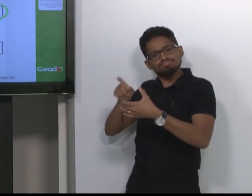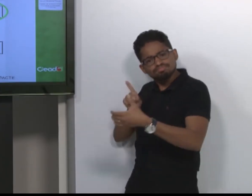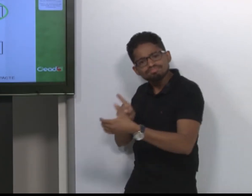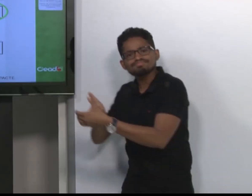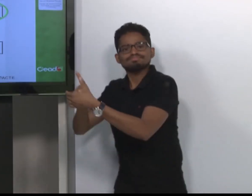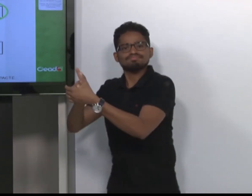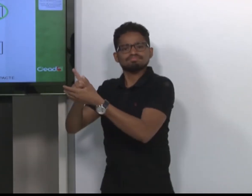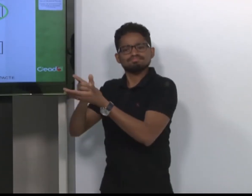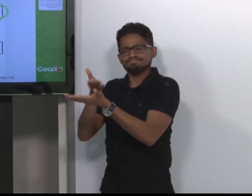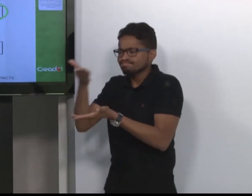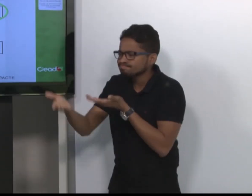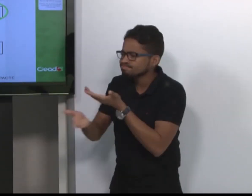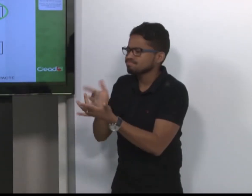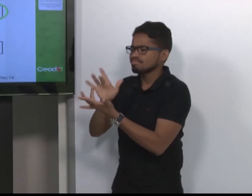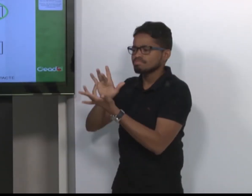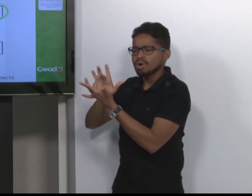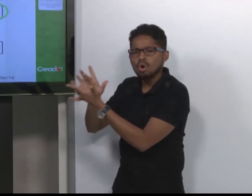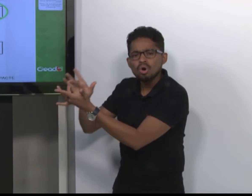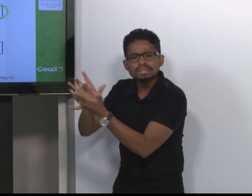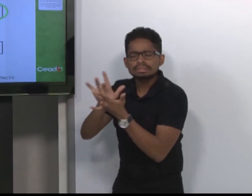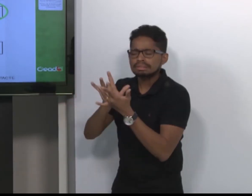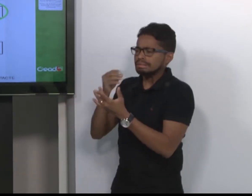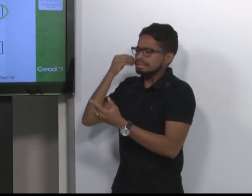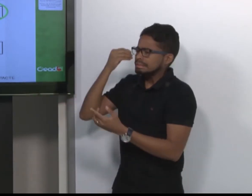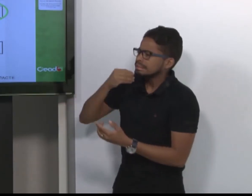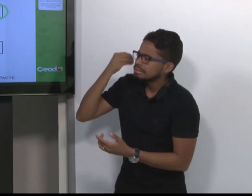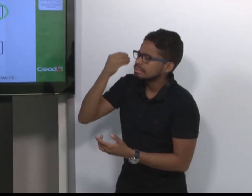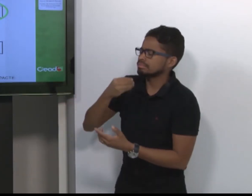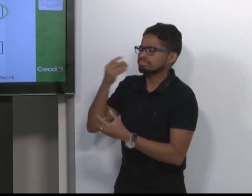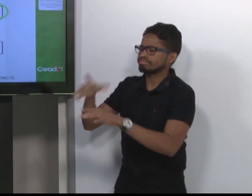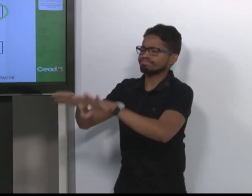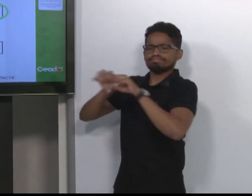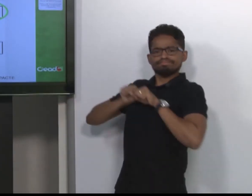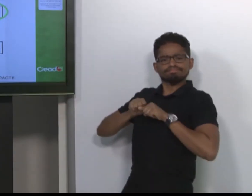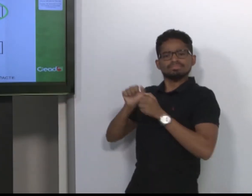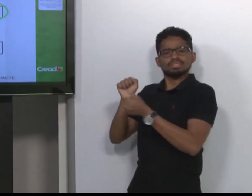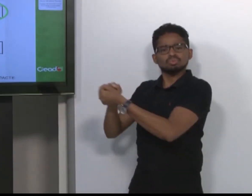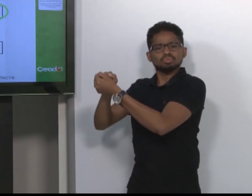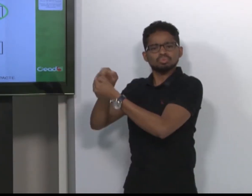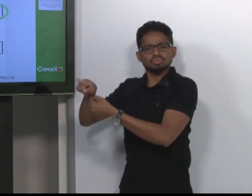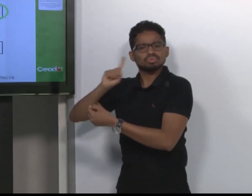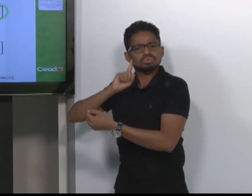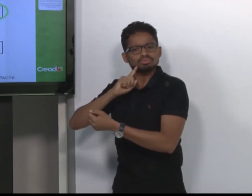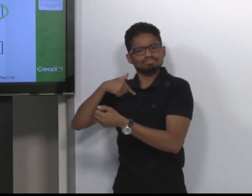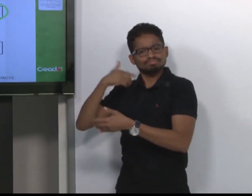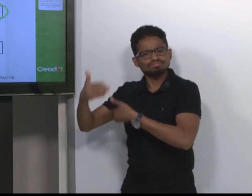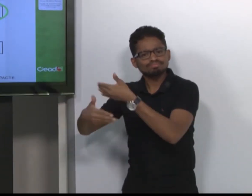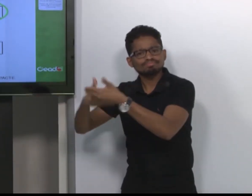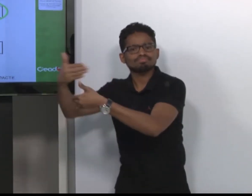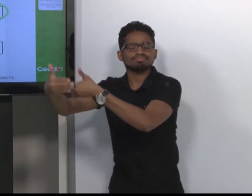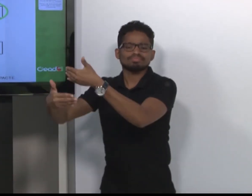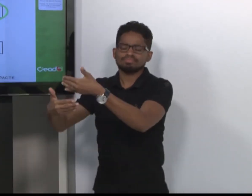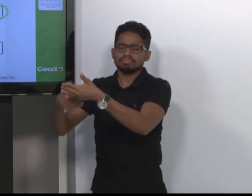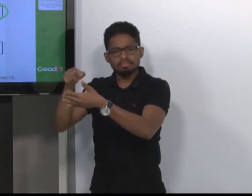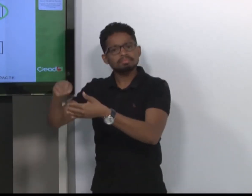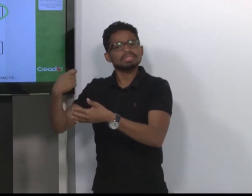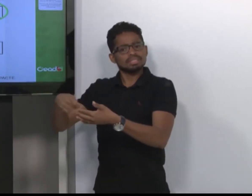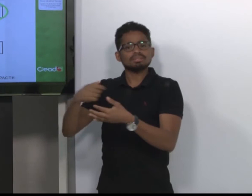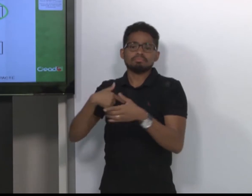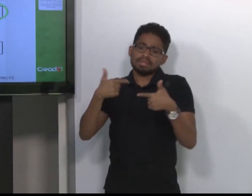ver de longe, em uma perspectiva diferente, não. É estar junto, é adquirir esse conhecimento, é